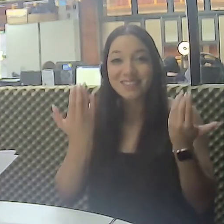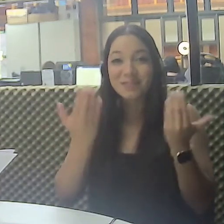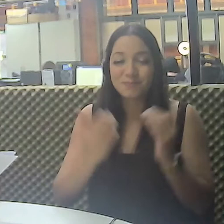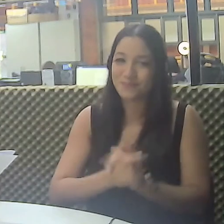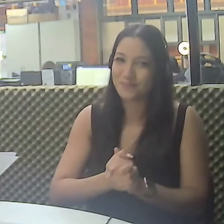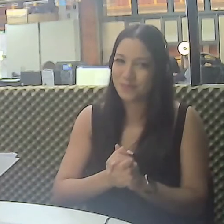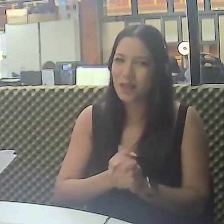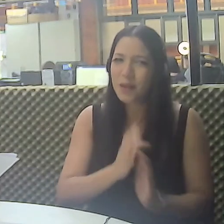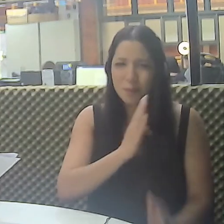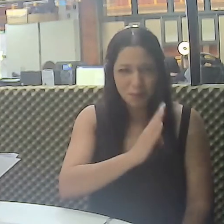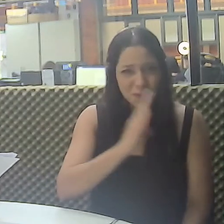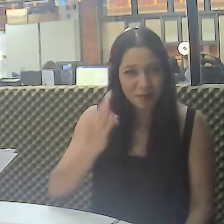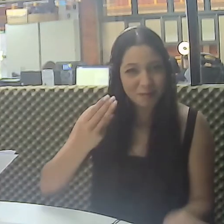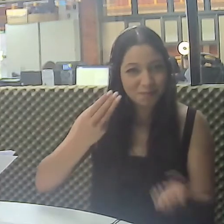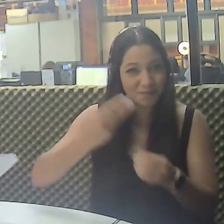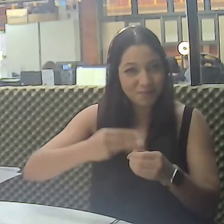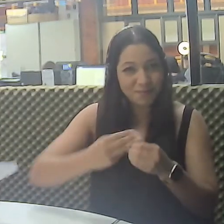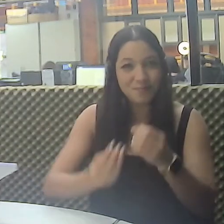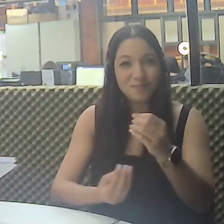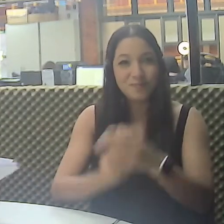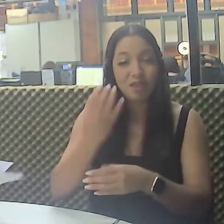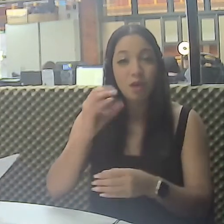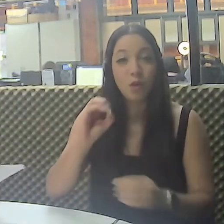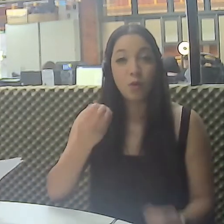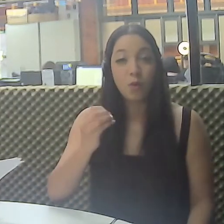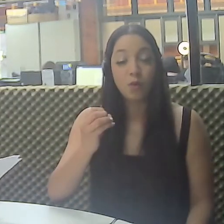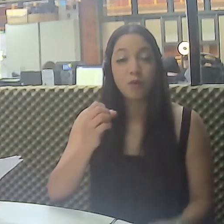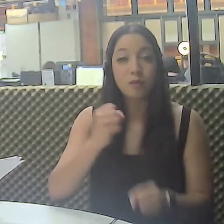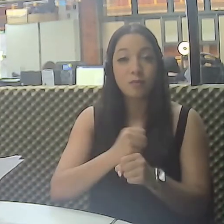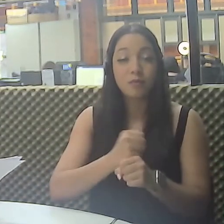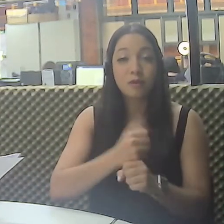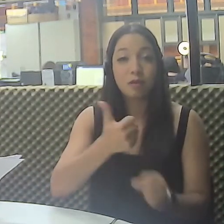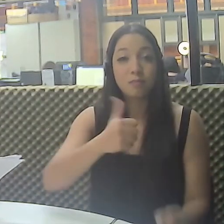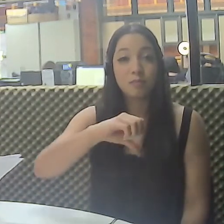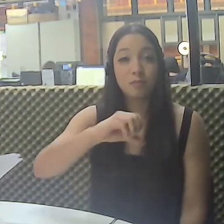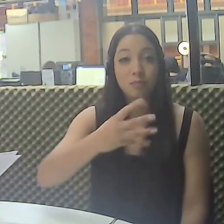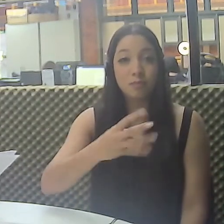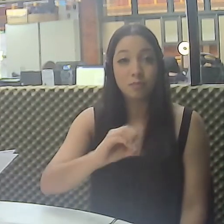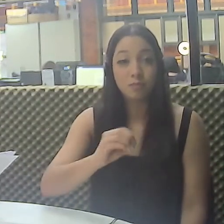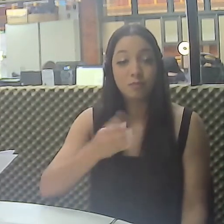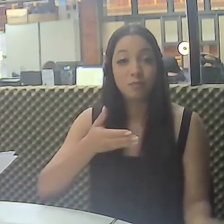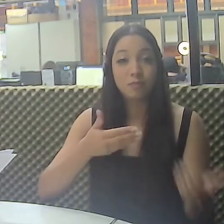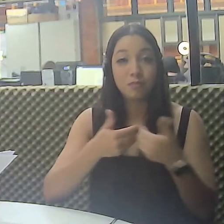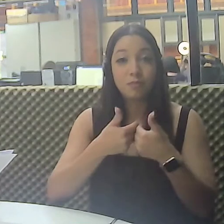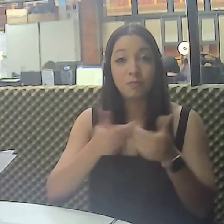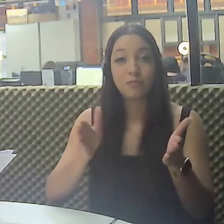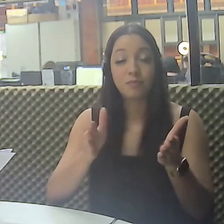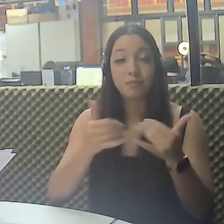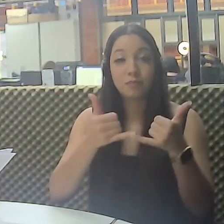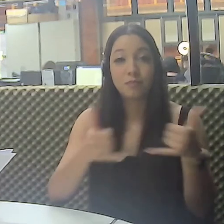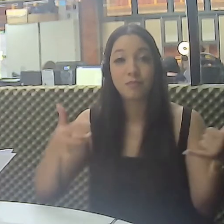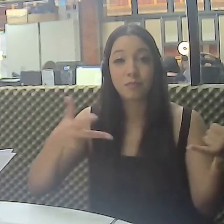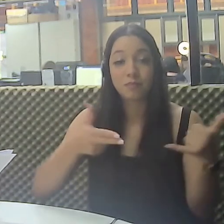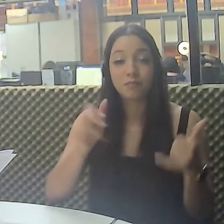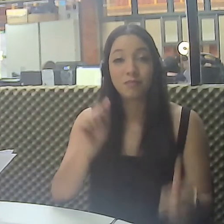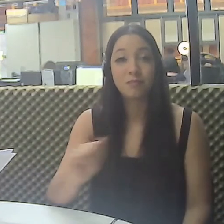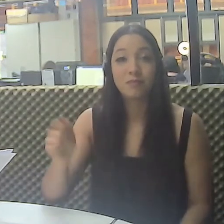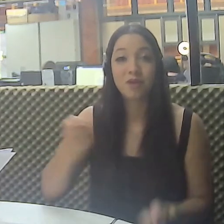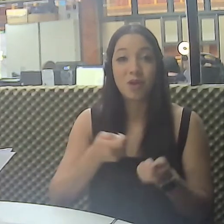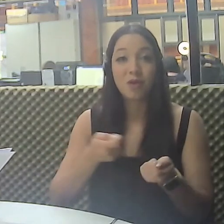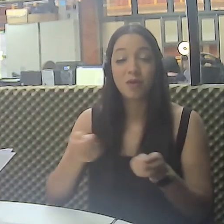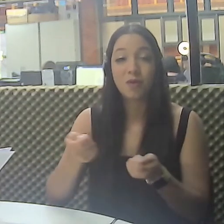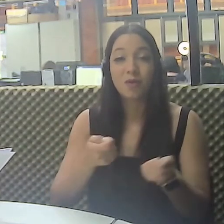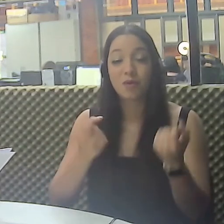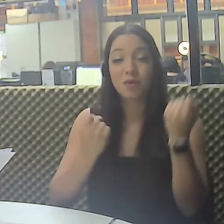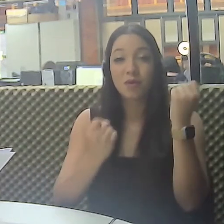celebrações. A Biblioteca Municipal foi criada em outubro de 1940 e inaugurada na sede da Associação Comercial e